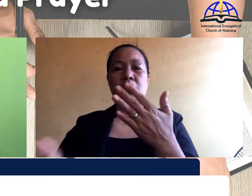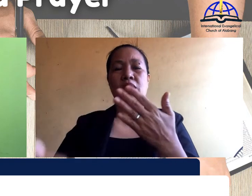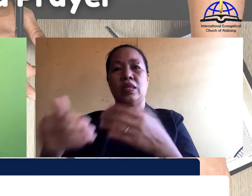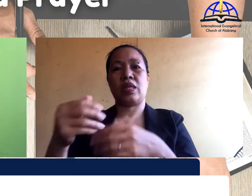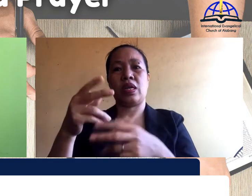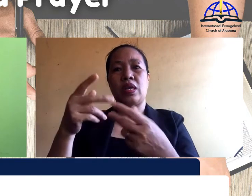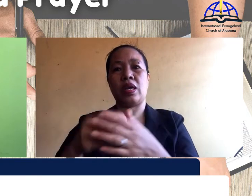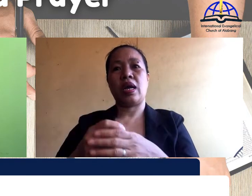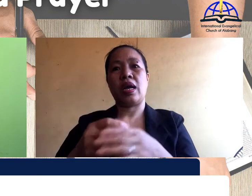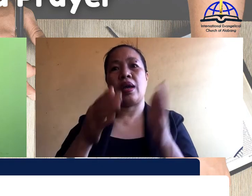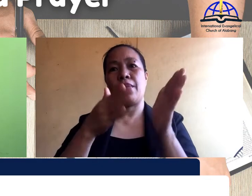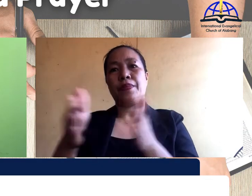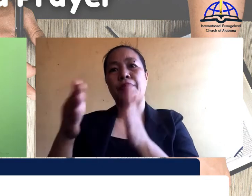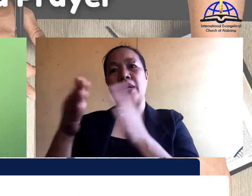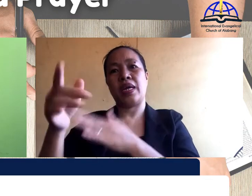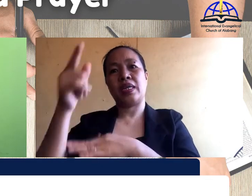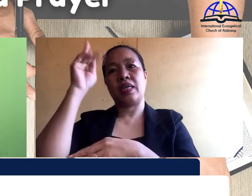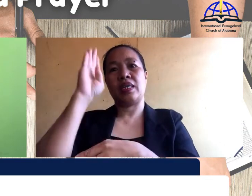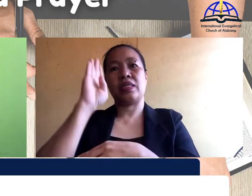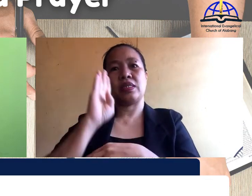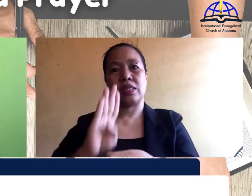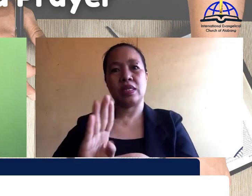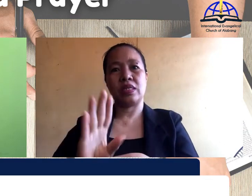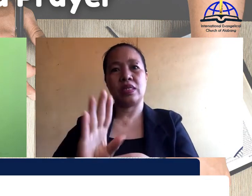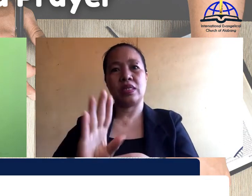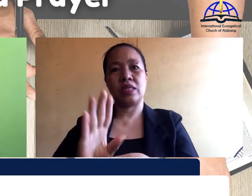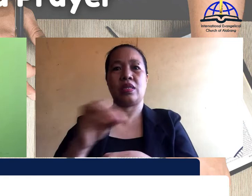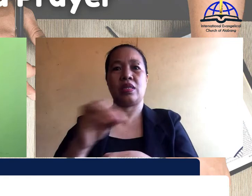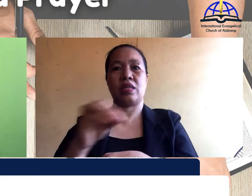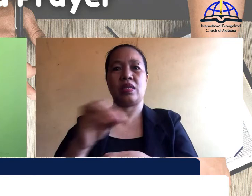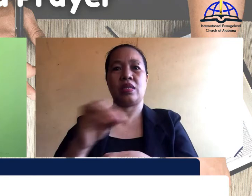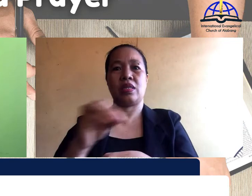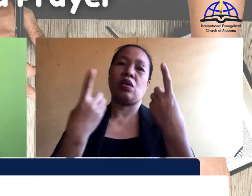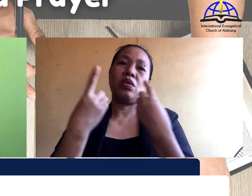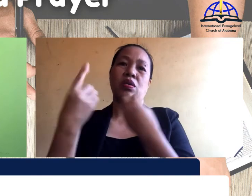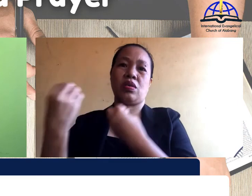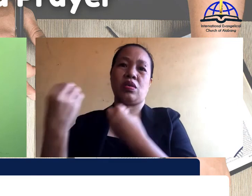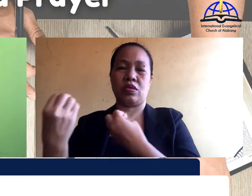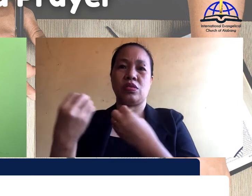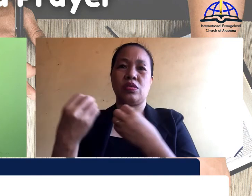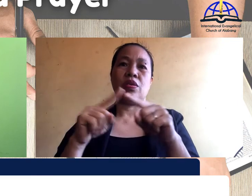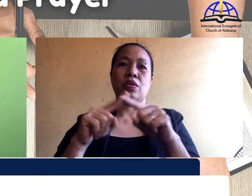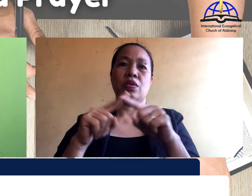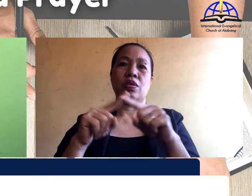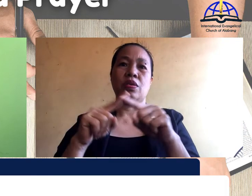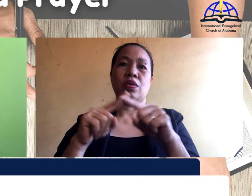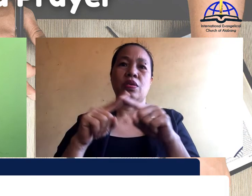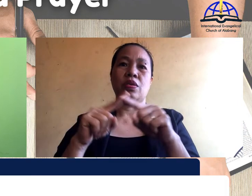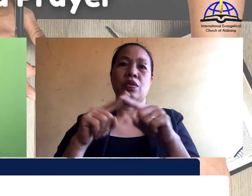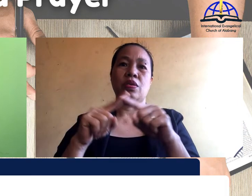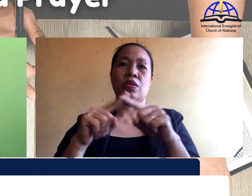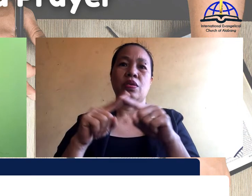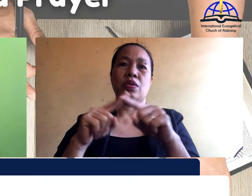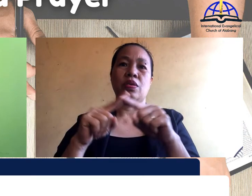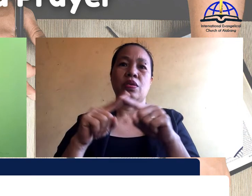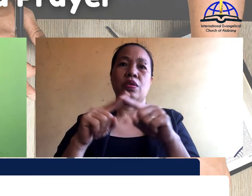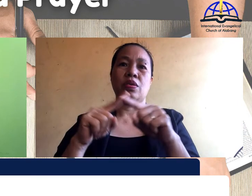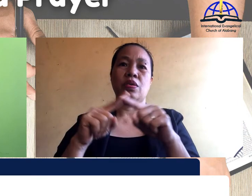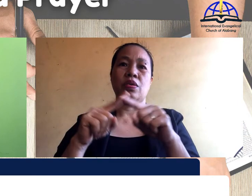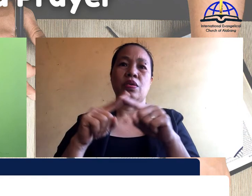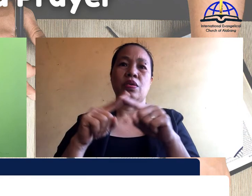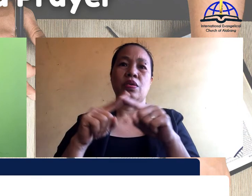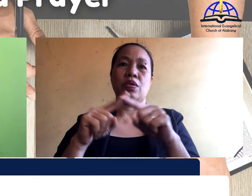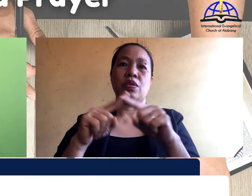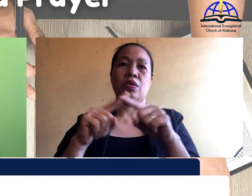karamihan. Ngayon po ay doon na po tayo sa pangatlo at huli nating pagbubulay-bulay na pangatlong V. At yun po